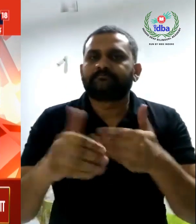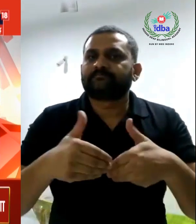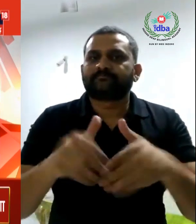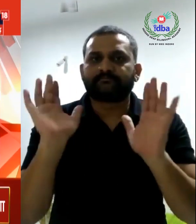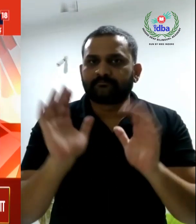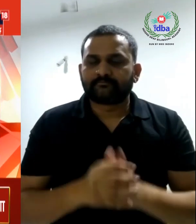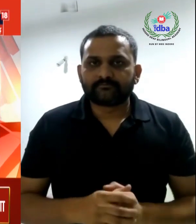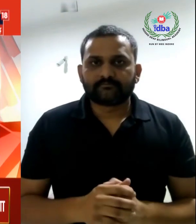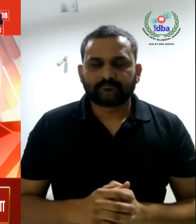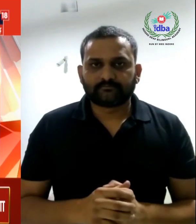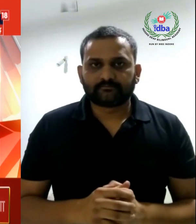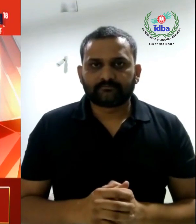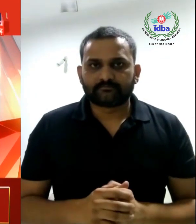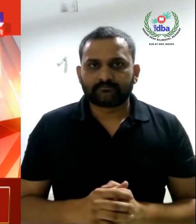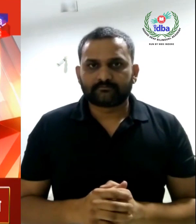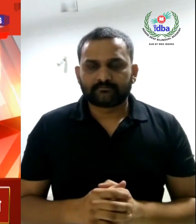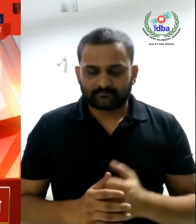है।